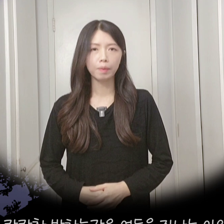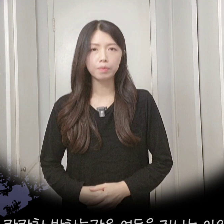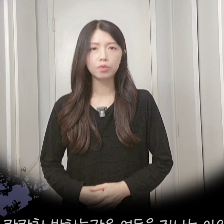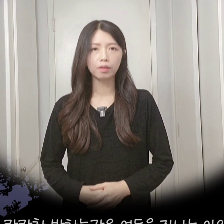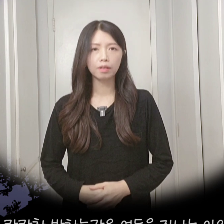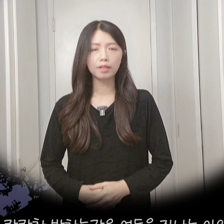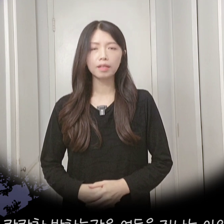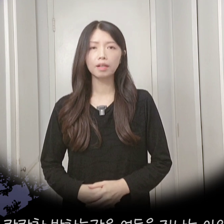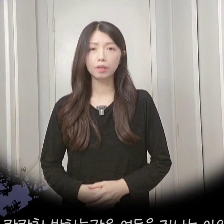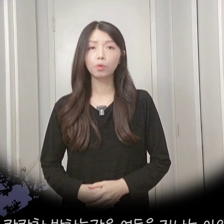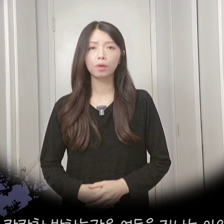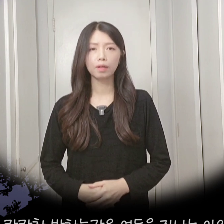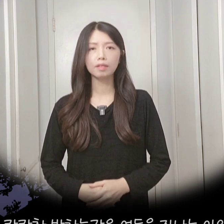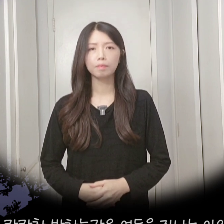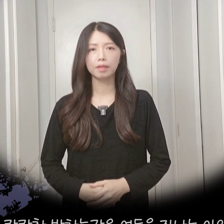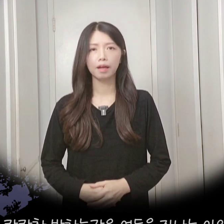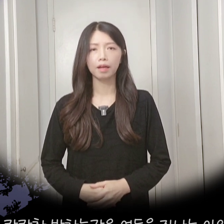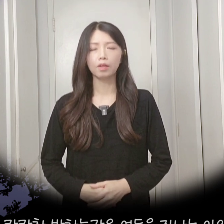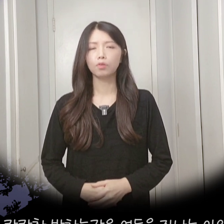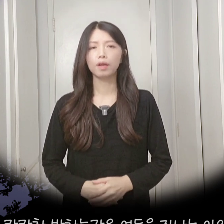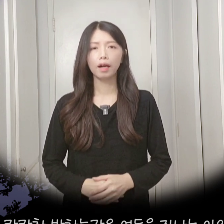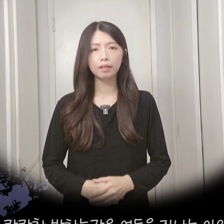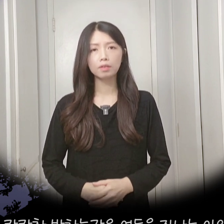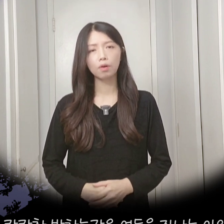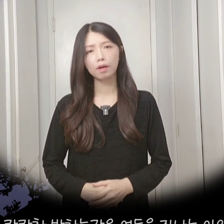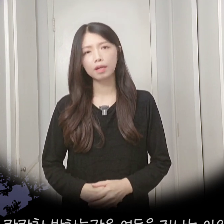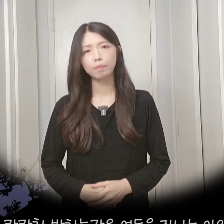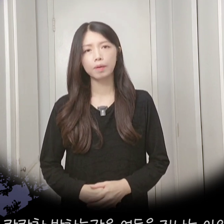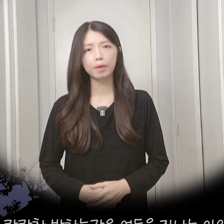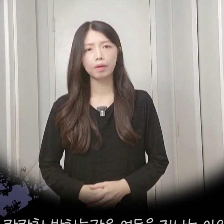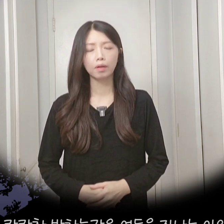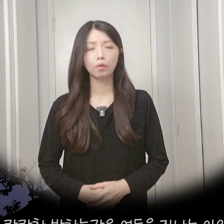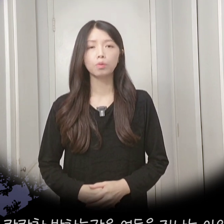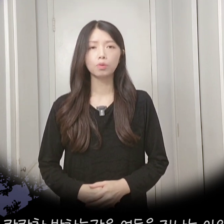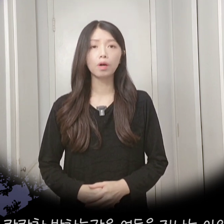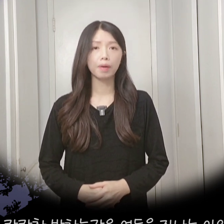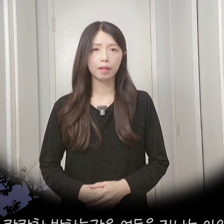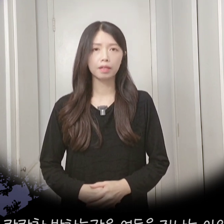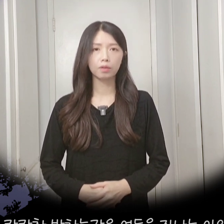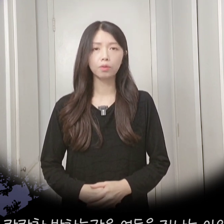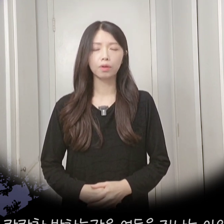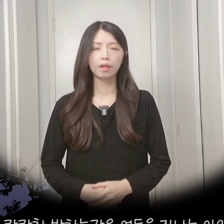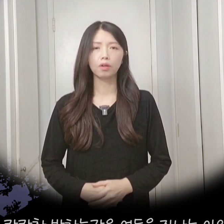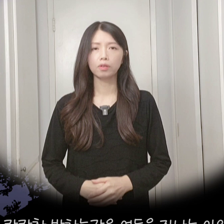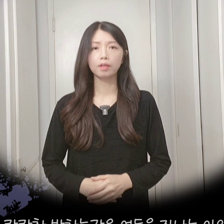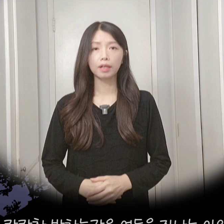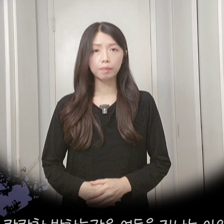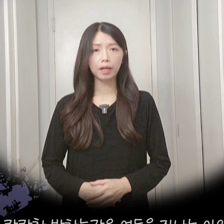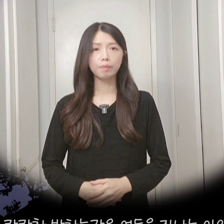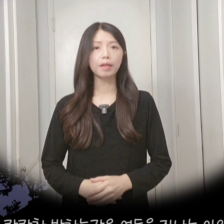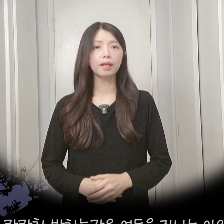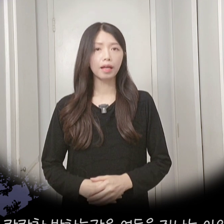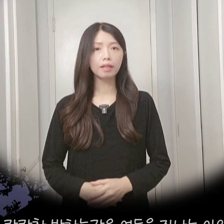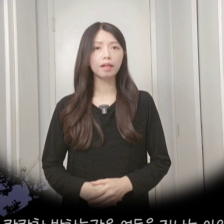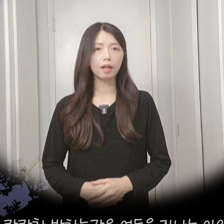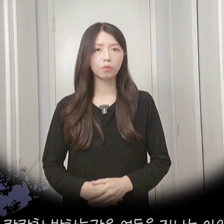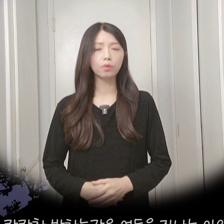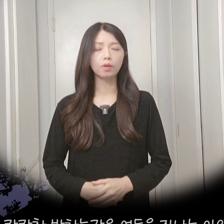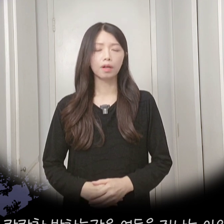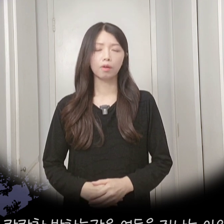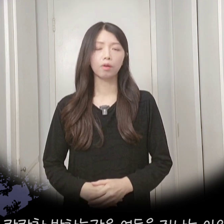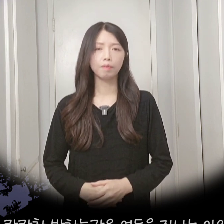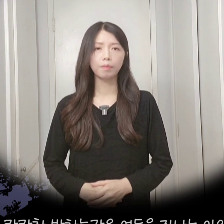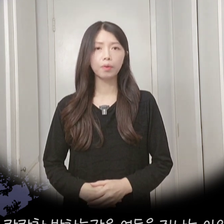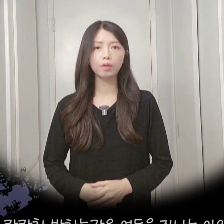여기서 밤수어는 생략을 하도록 하겠습니다. 뒤에 하늘 수어까지 합하면 너무 수어가 많아지고 여기서는 캄캄한